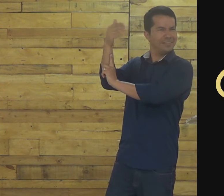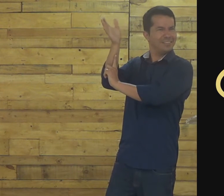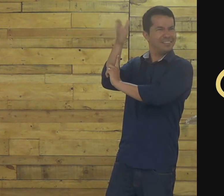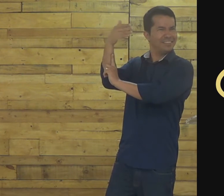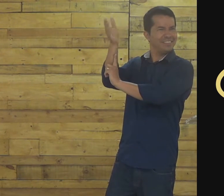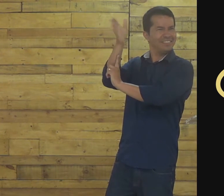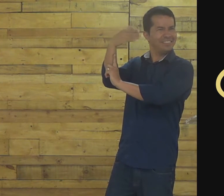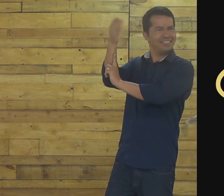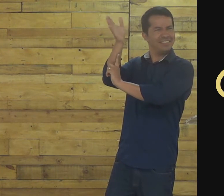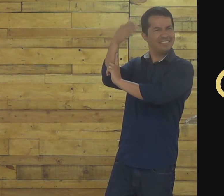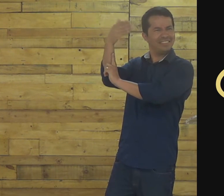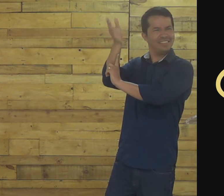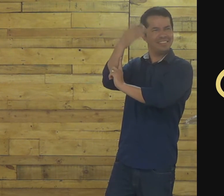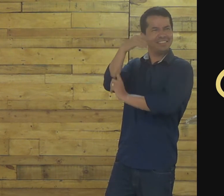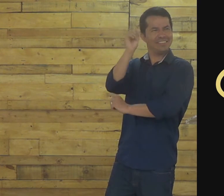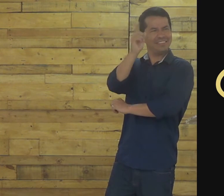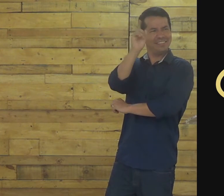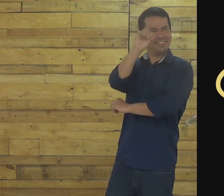Bandeira?